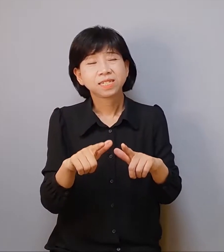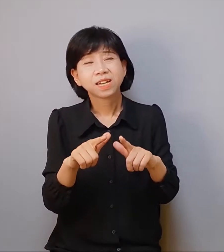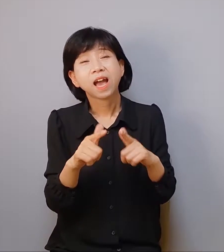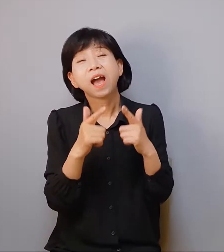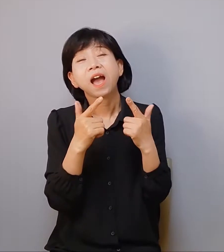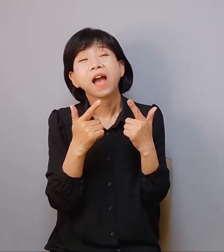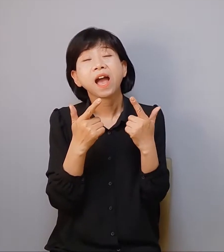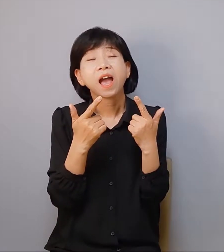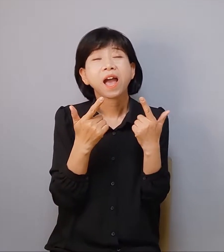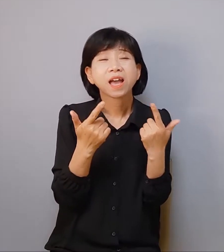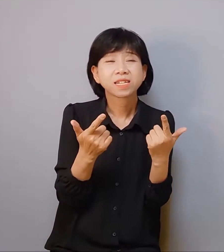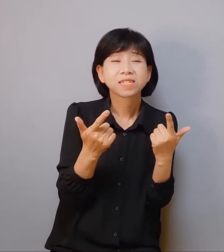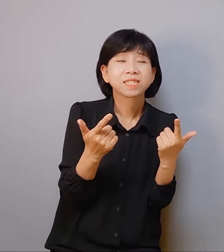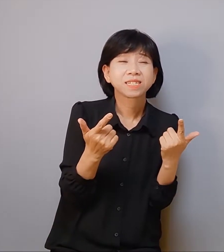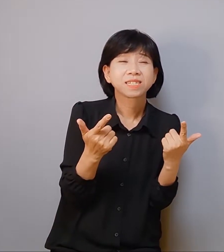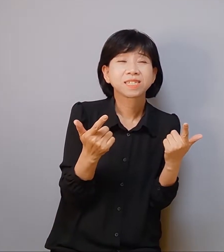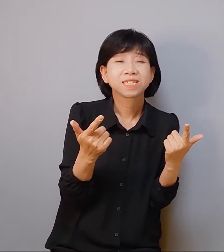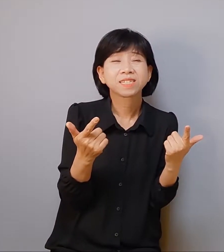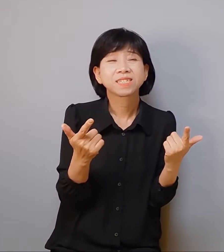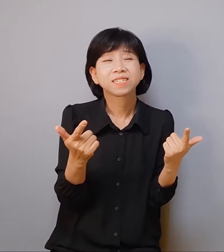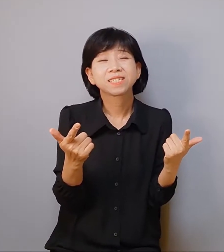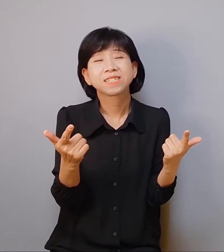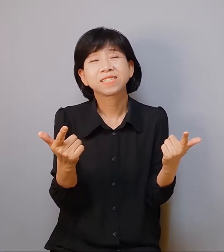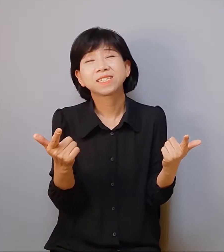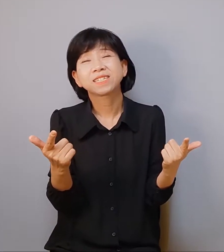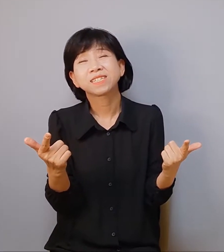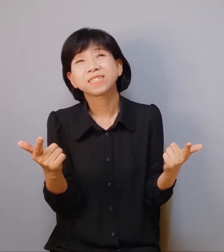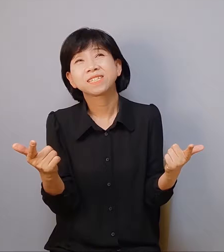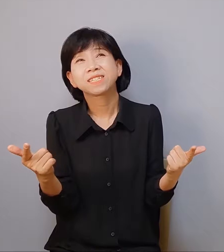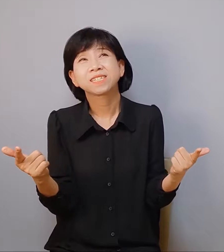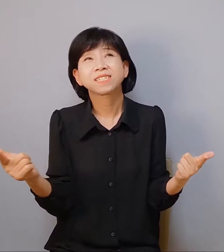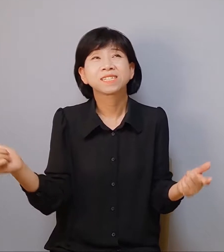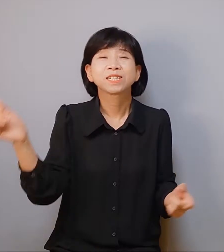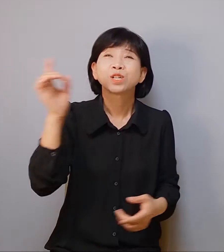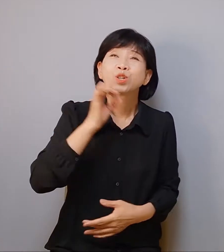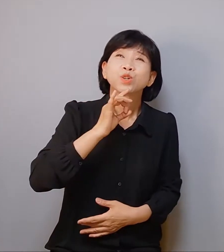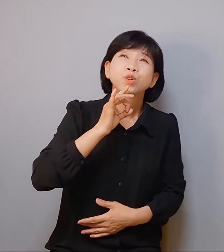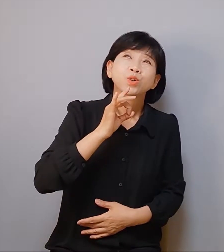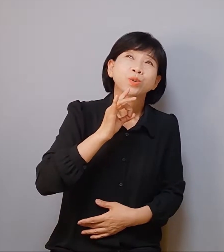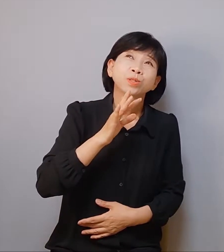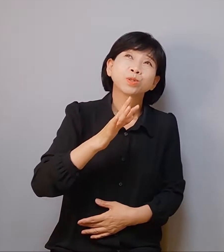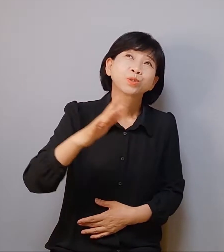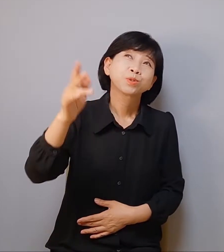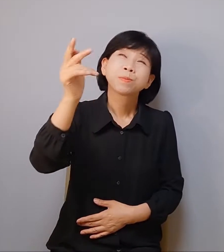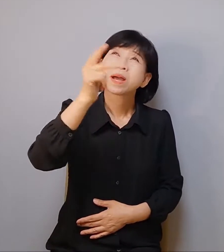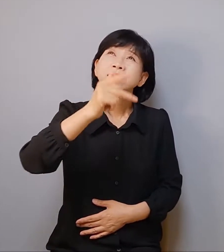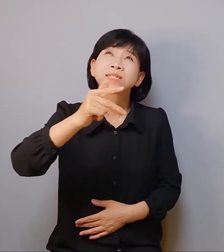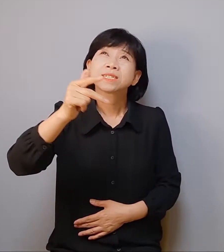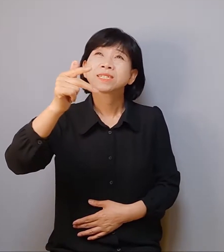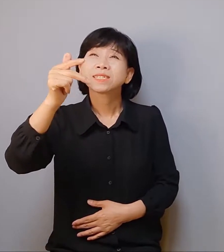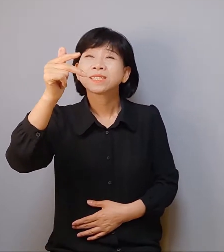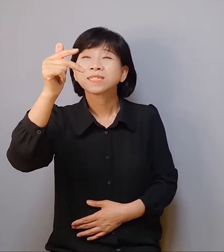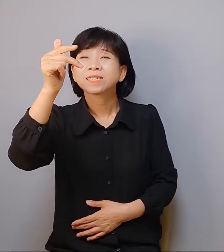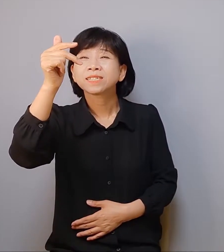찬양할까요? 오직 주만이 나의 반석, 나의 구원. 오직